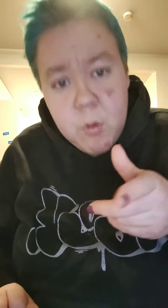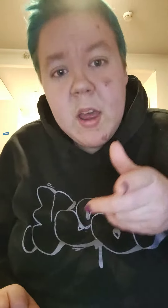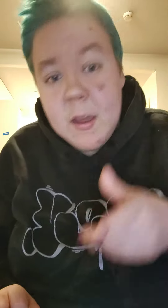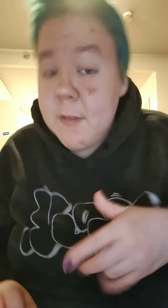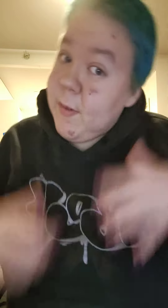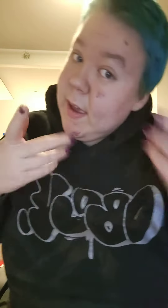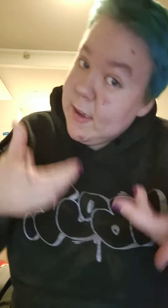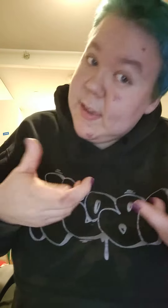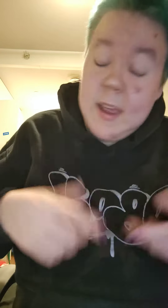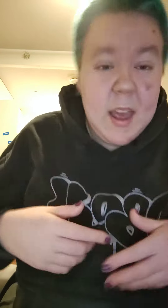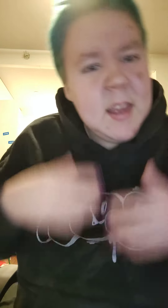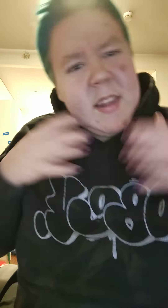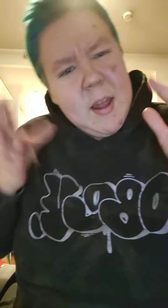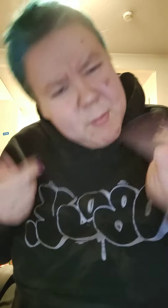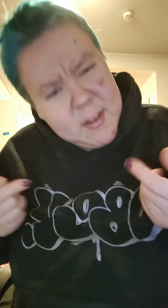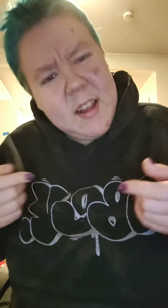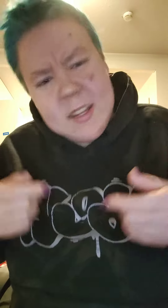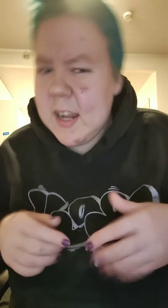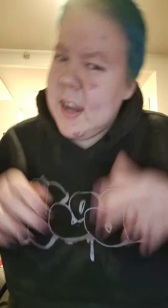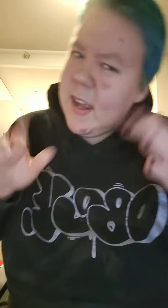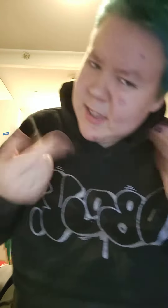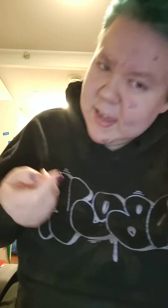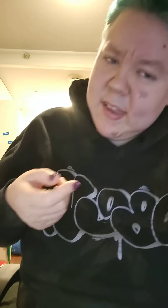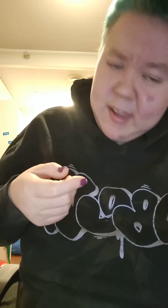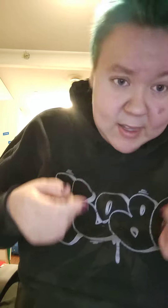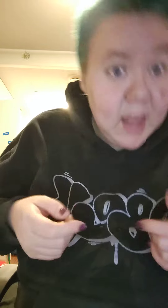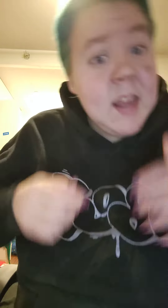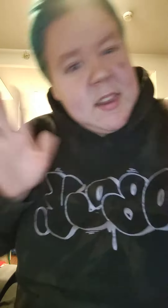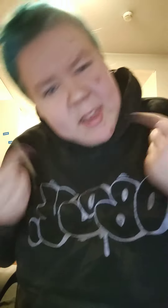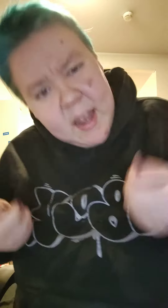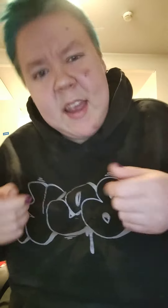mulle viestiä tai musiikista näyttää